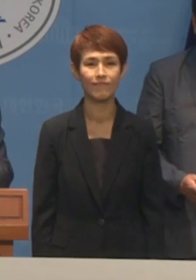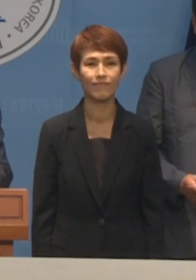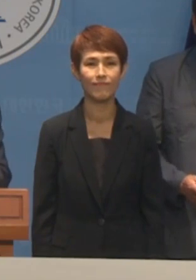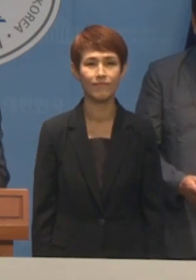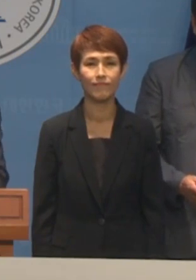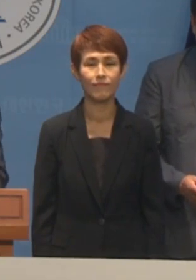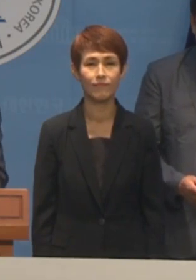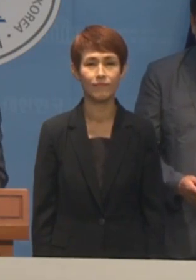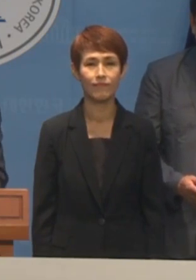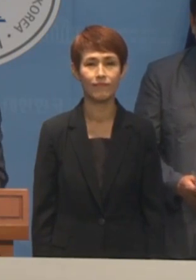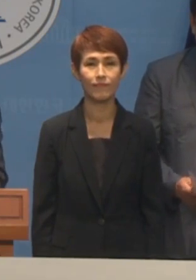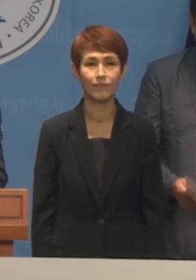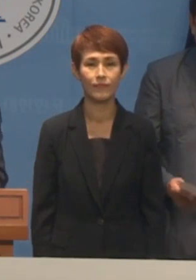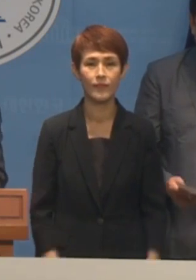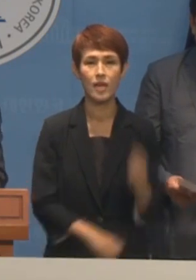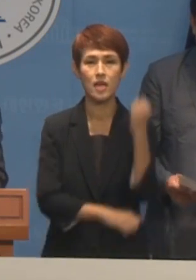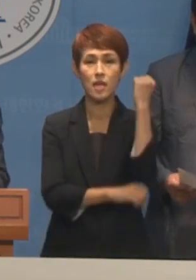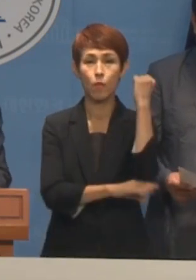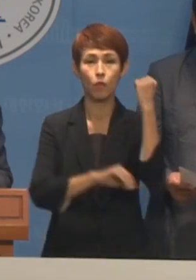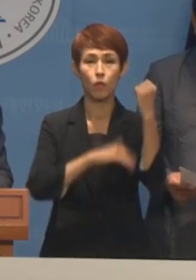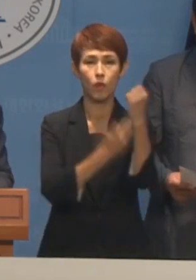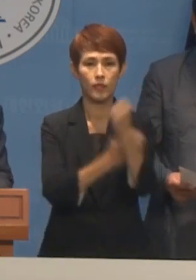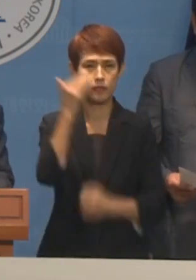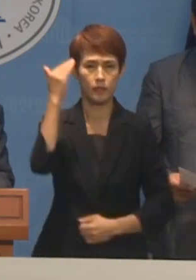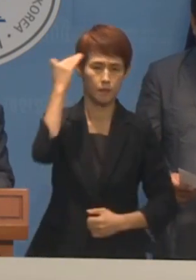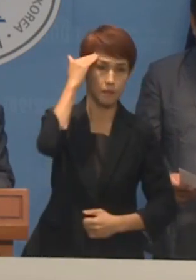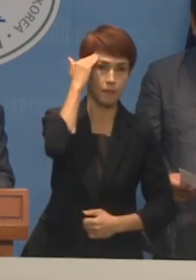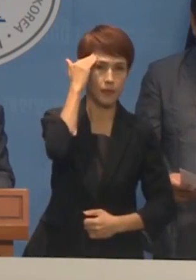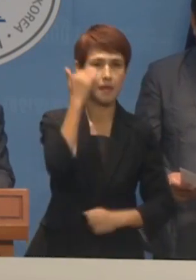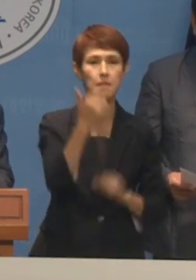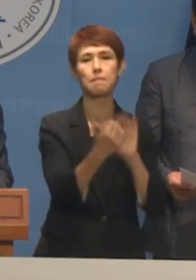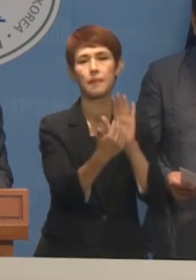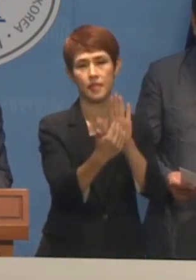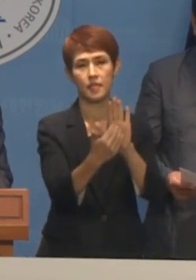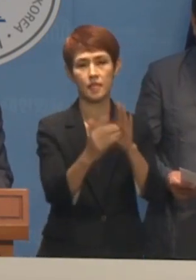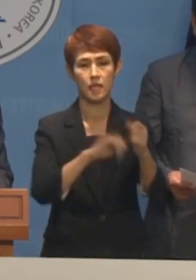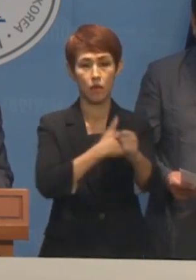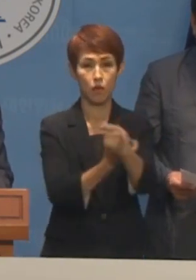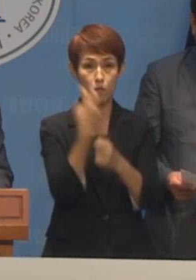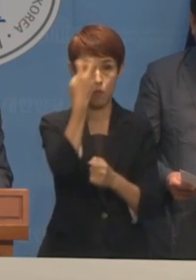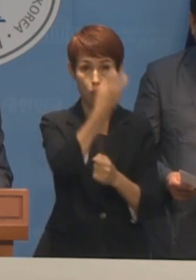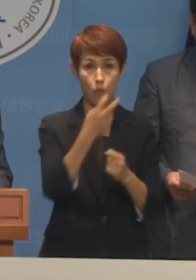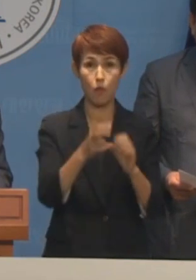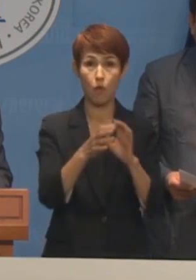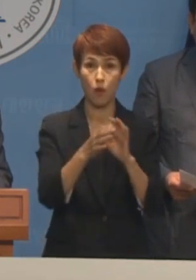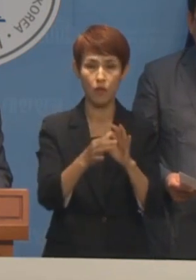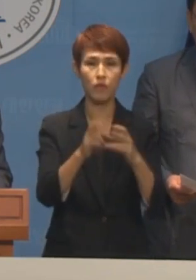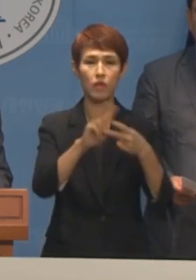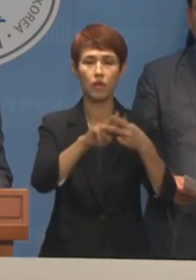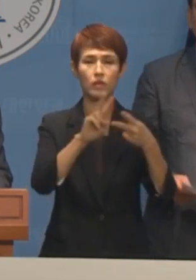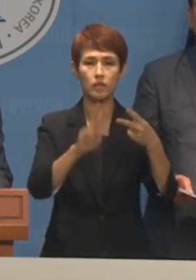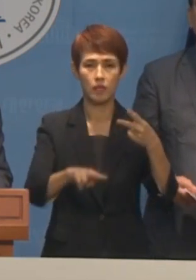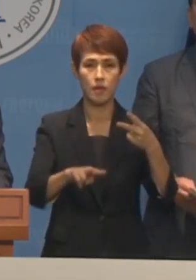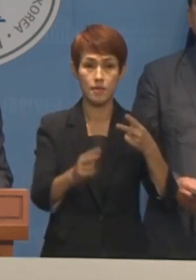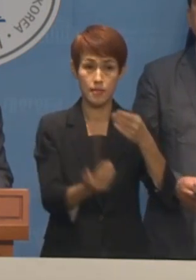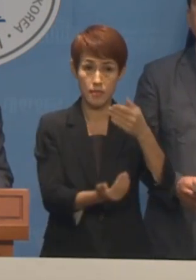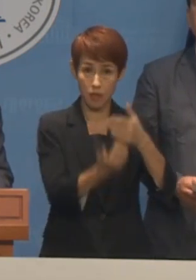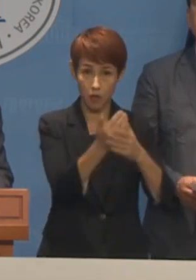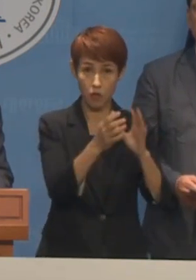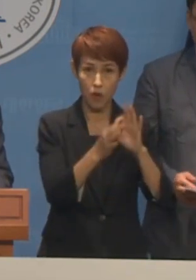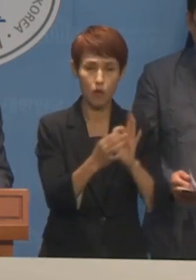저희가 조금 전 기본권 침해 방지와 인권보호 강화를 골자로 한 형사사건의 수사 및